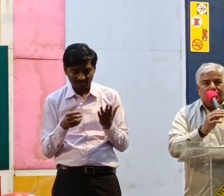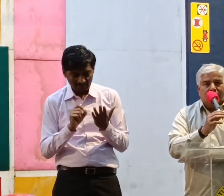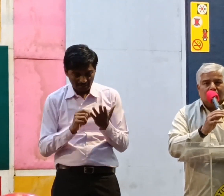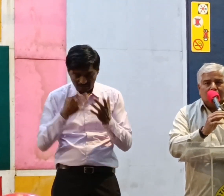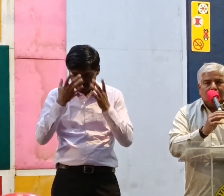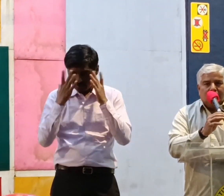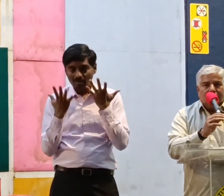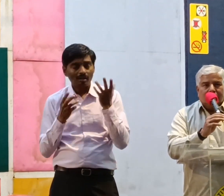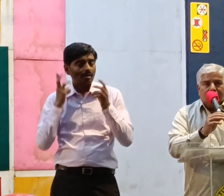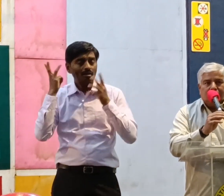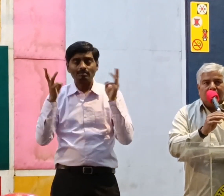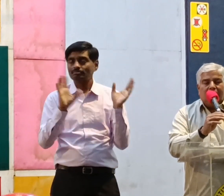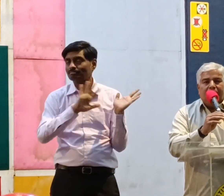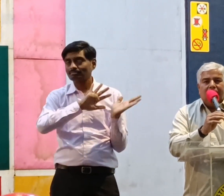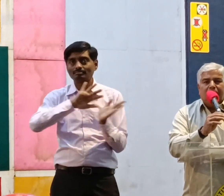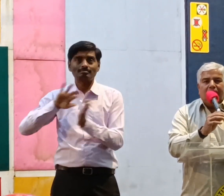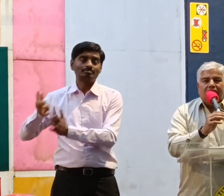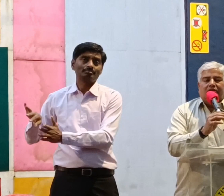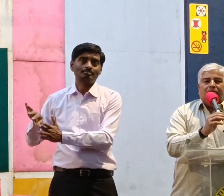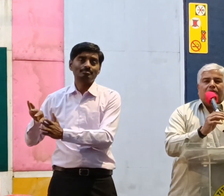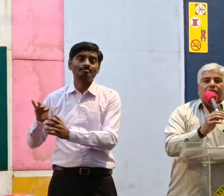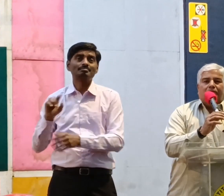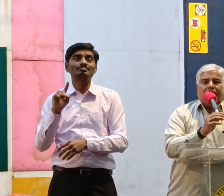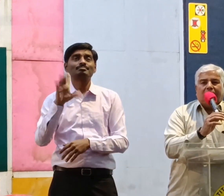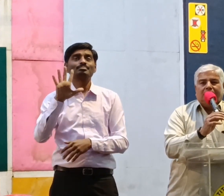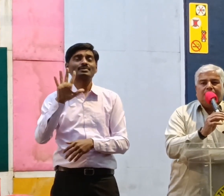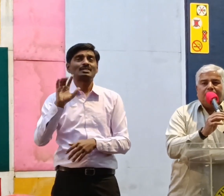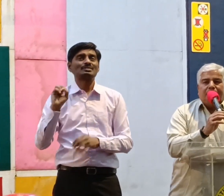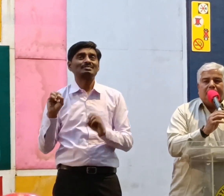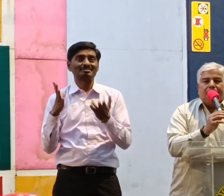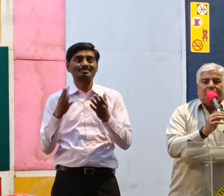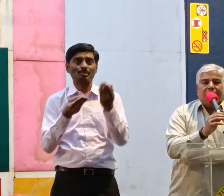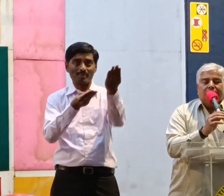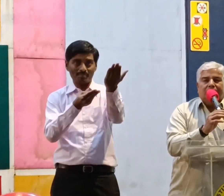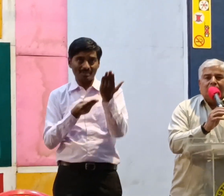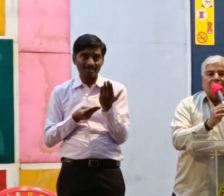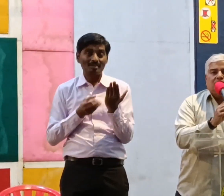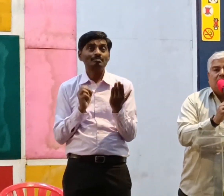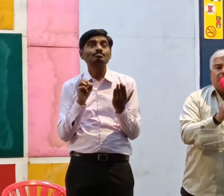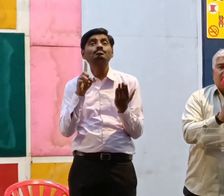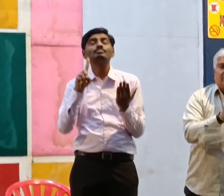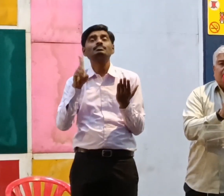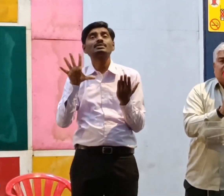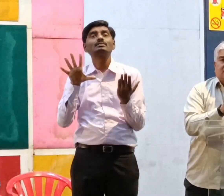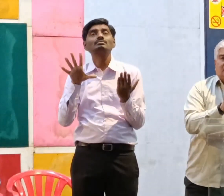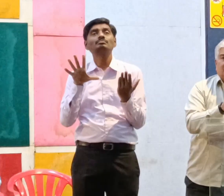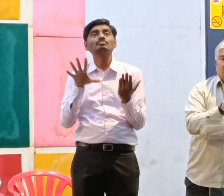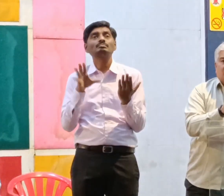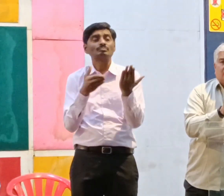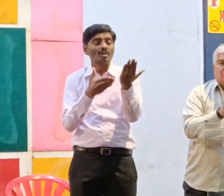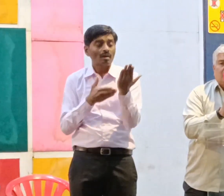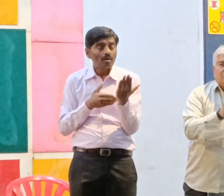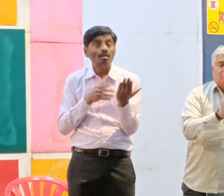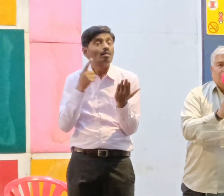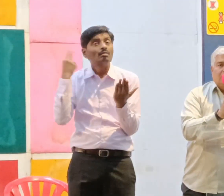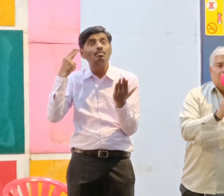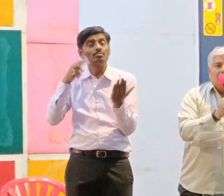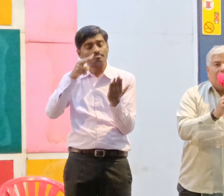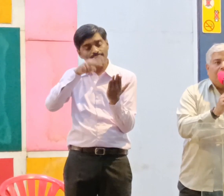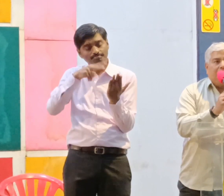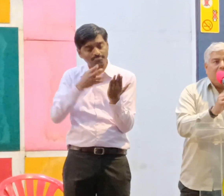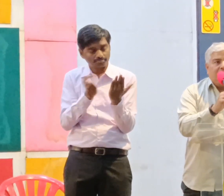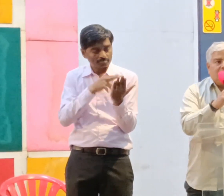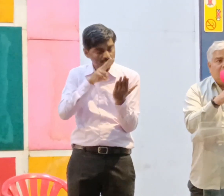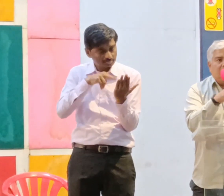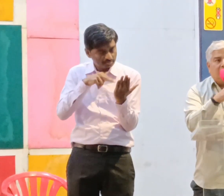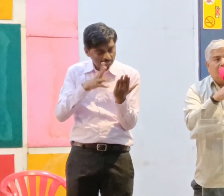છે. પહેલા 15 મિનિટ તમને લોકોને પેપર વાંચવા માટે આપે છે.